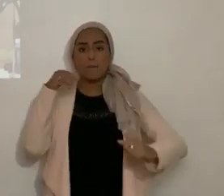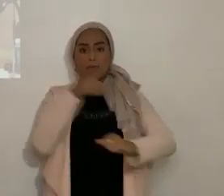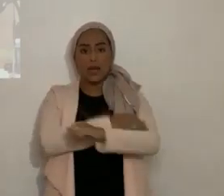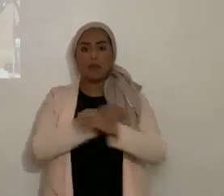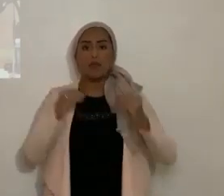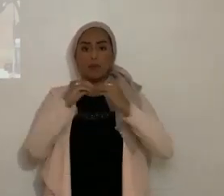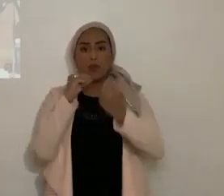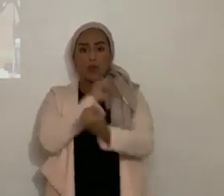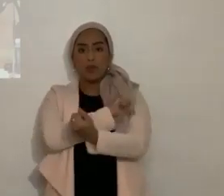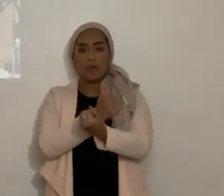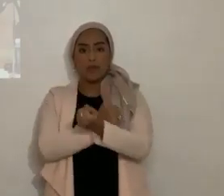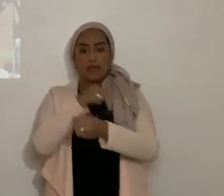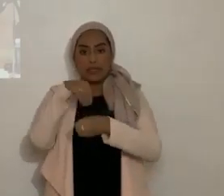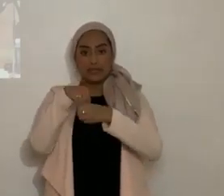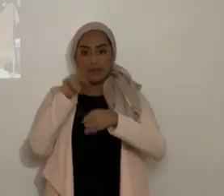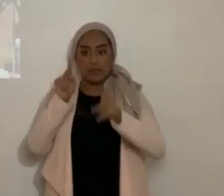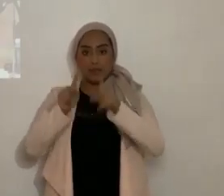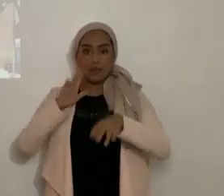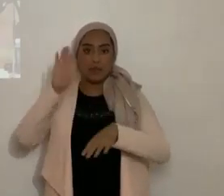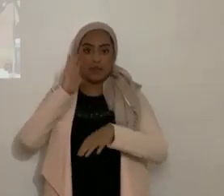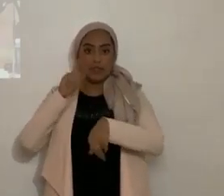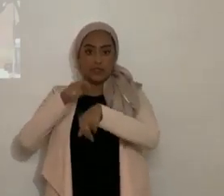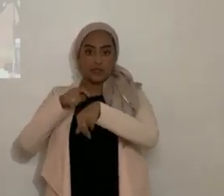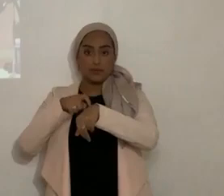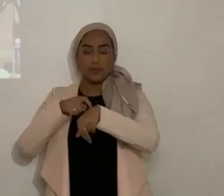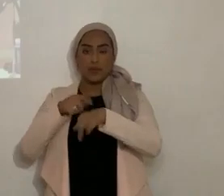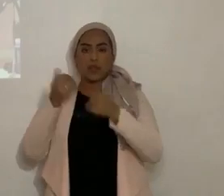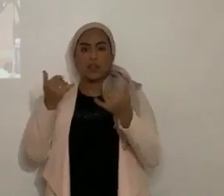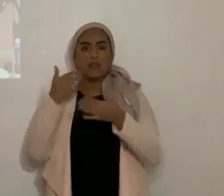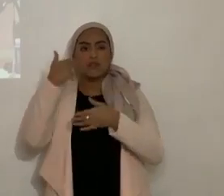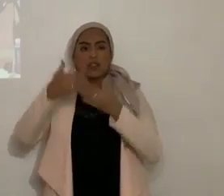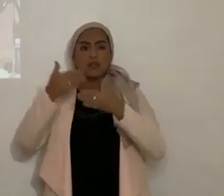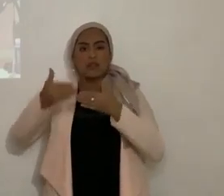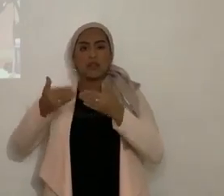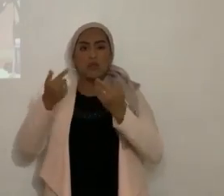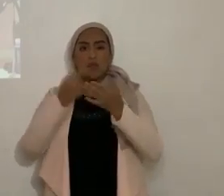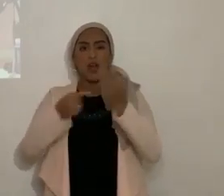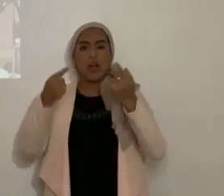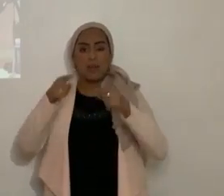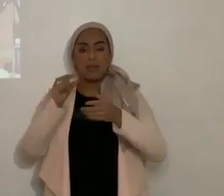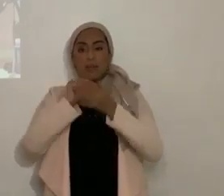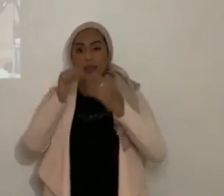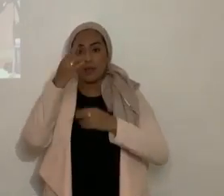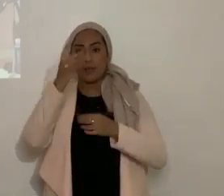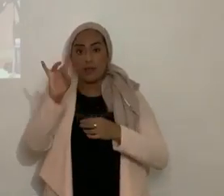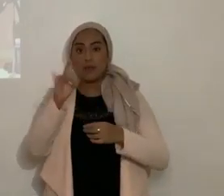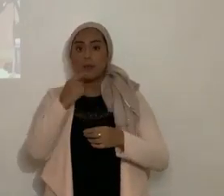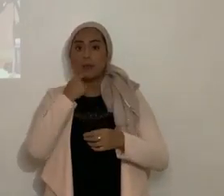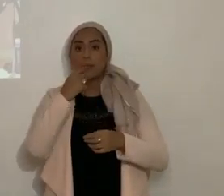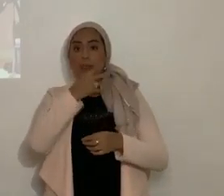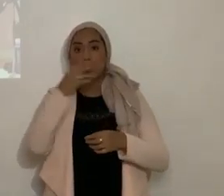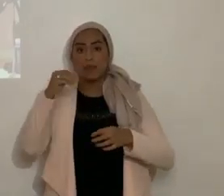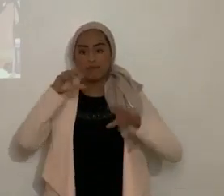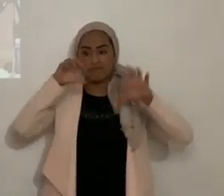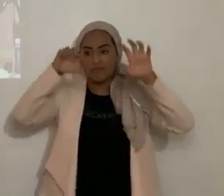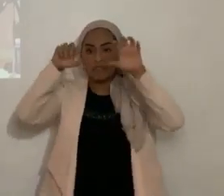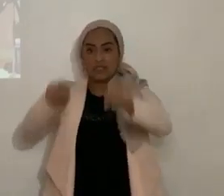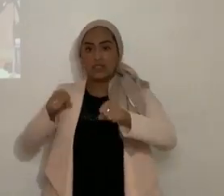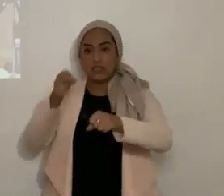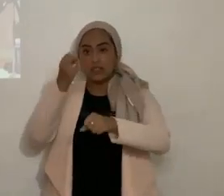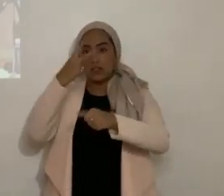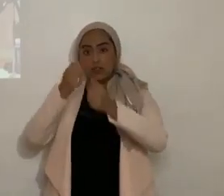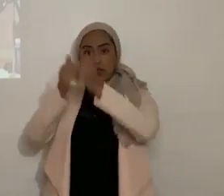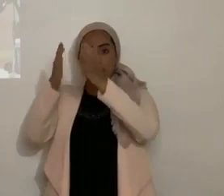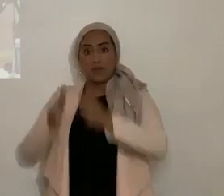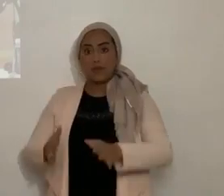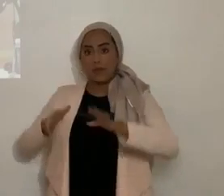autoridad en el pueblo en ese momento. Y luego, ¿qué pasó? En el verso 18 dice, y echaron mano a los discípulos, a